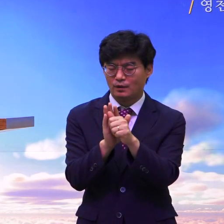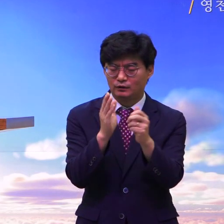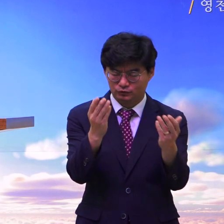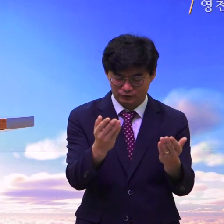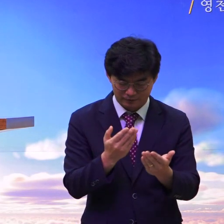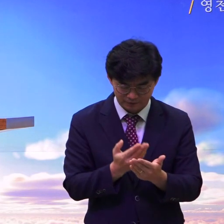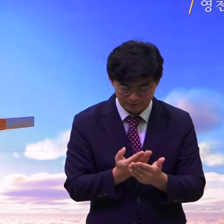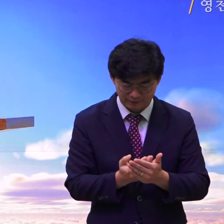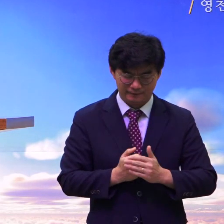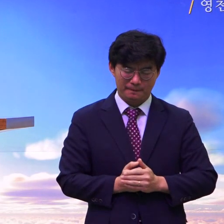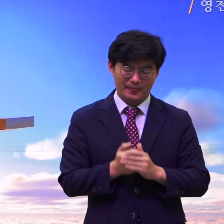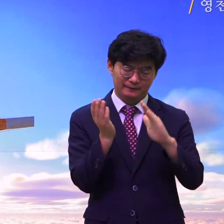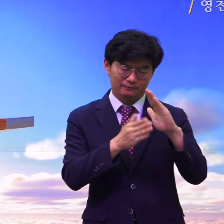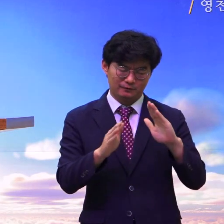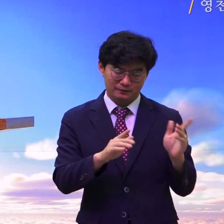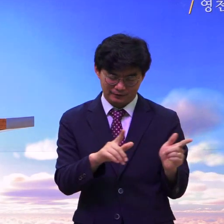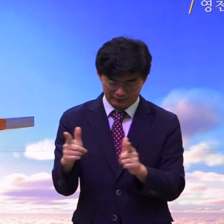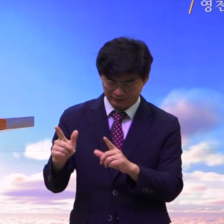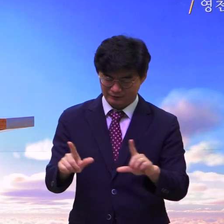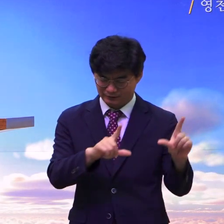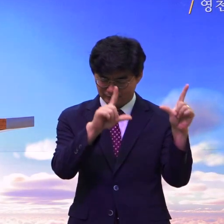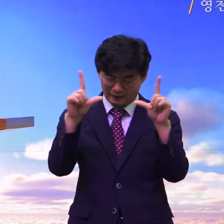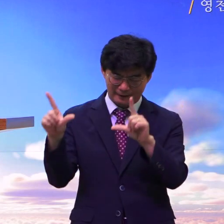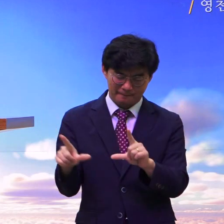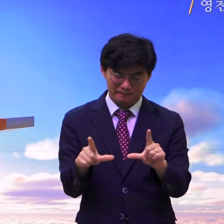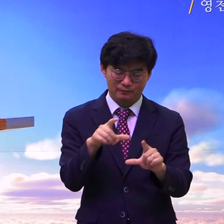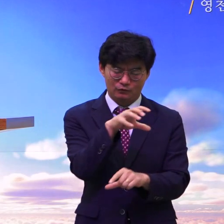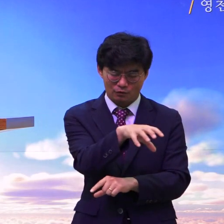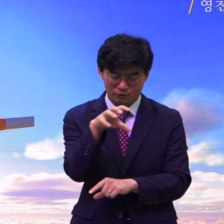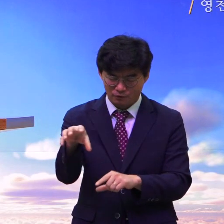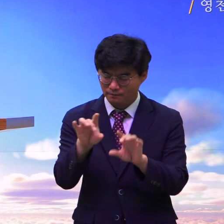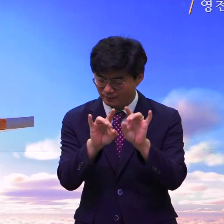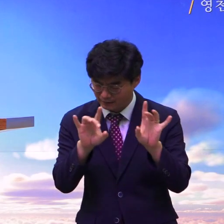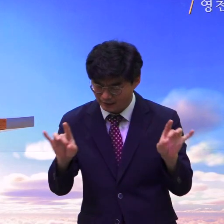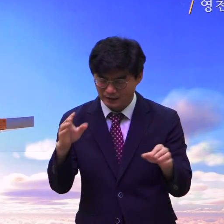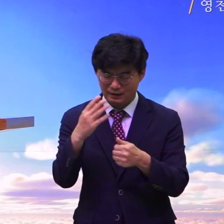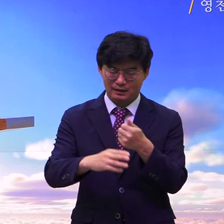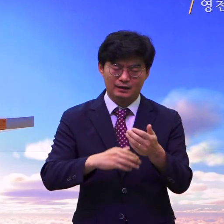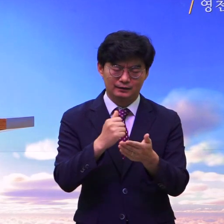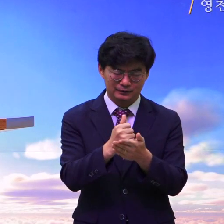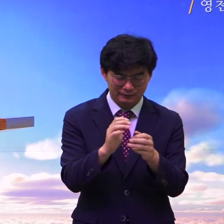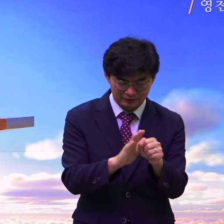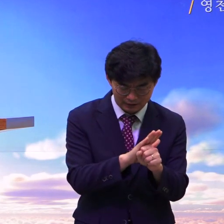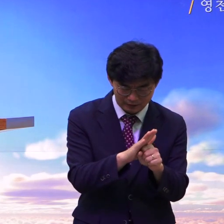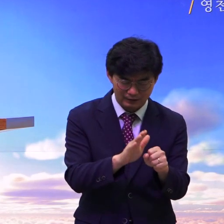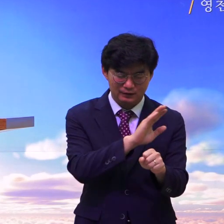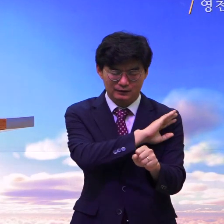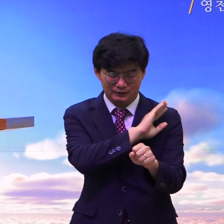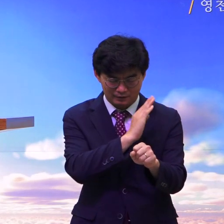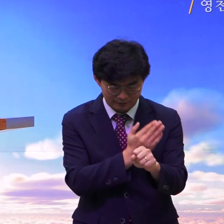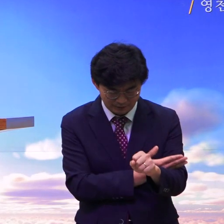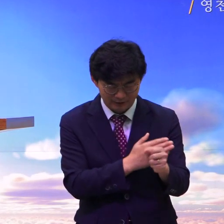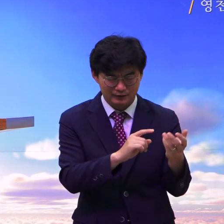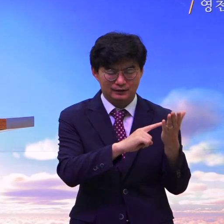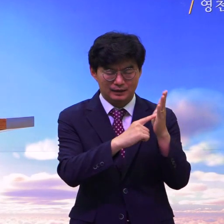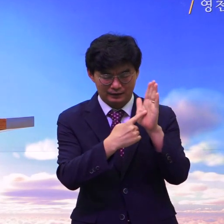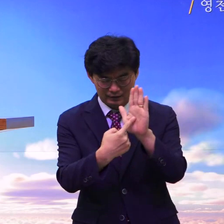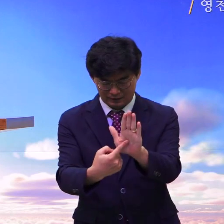도와주시옵소서. 우리 성도님들 삶의 가정에서 하나님의 사랑과 권능이 나타나는 생활이